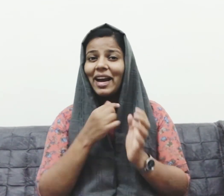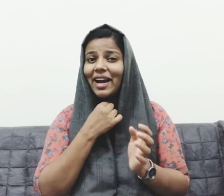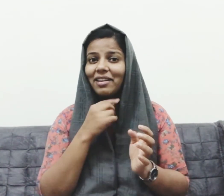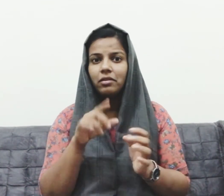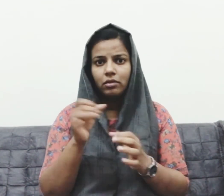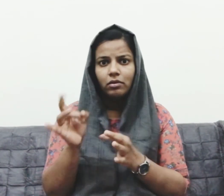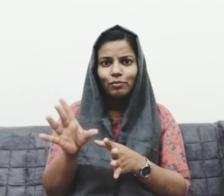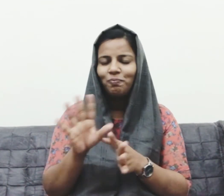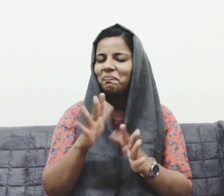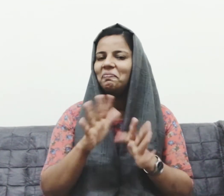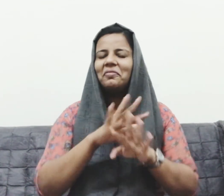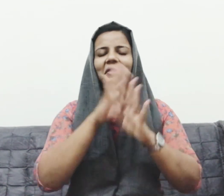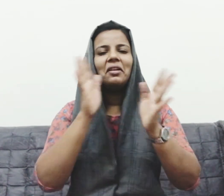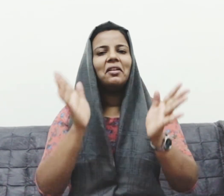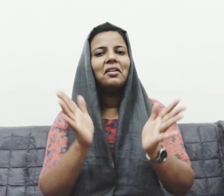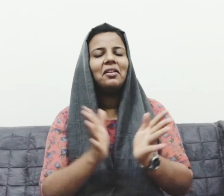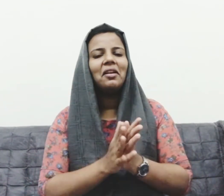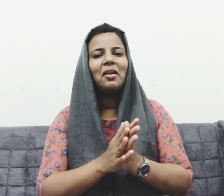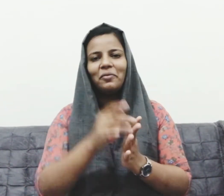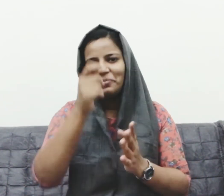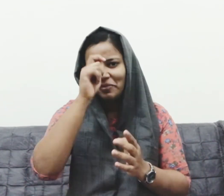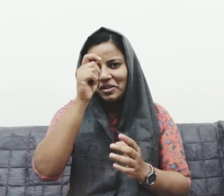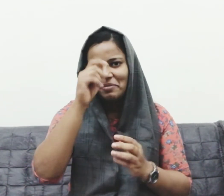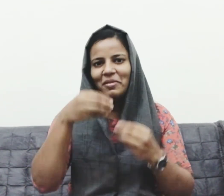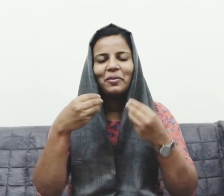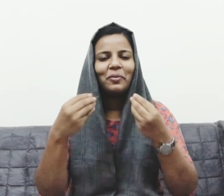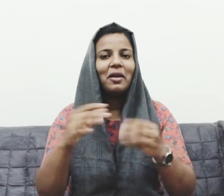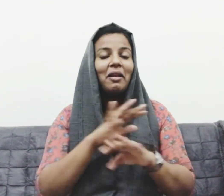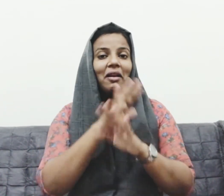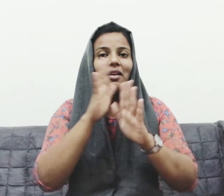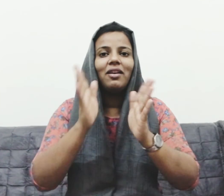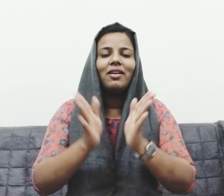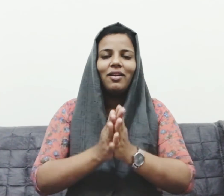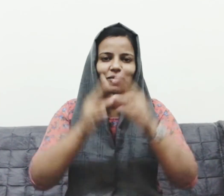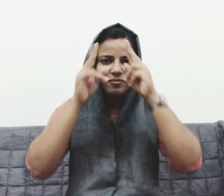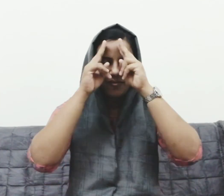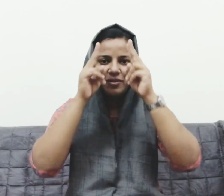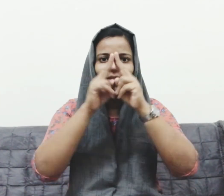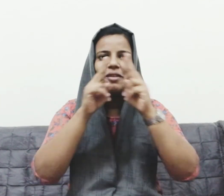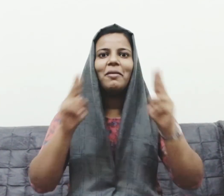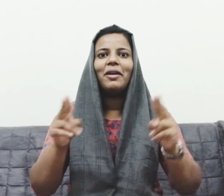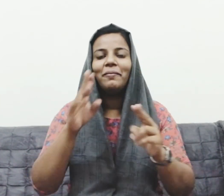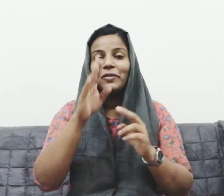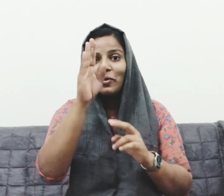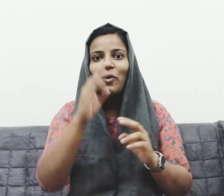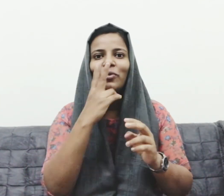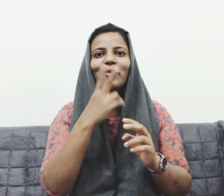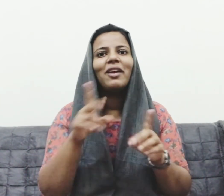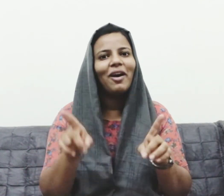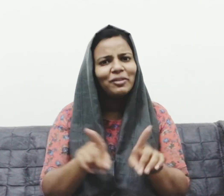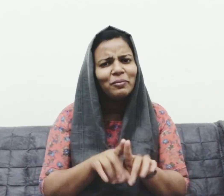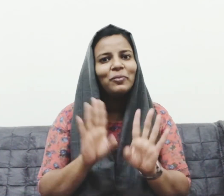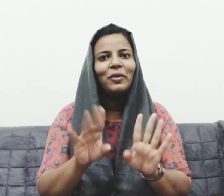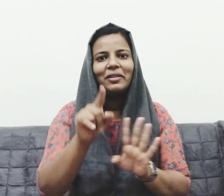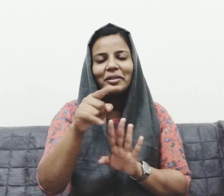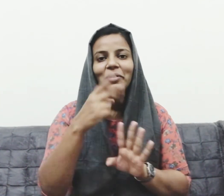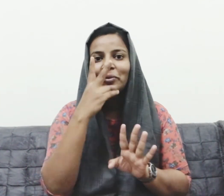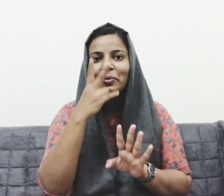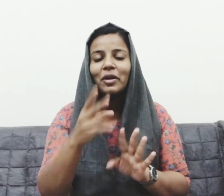യേശുവിന് വിരോധമില്ല. പിതാവ് ഹൃദയത്തിലേക്ക് നോക്കുമ്പോൾ അവൻ എല്ലാവരോടും സമാധാനമായിരുന്നു. പ്രിയ ദൈവമക്കളെ, നമ്മുടെ മനസ്സും അങ്ങനെ ആയിത്തീരട്ടെ.